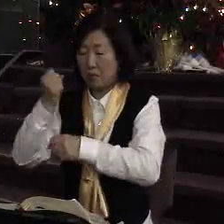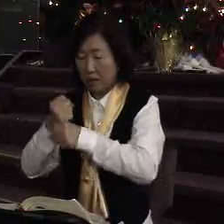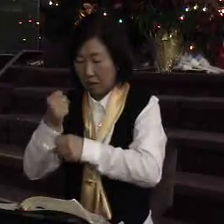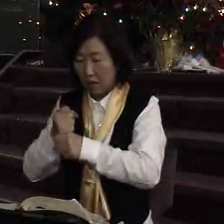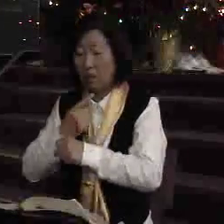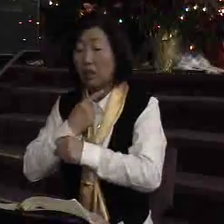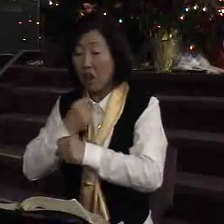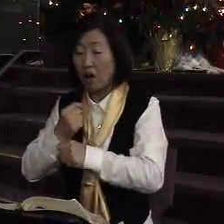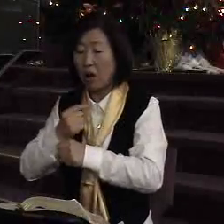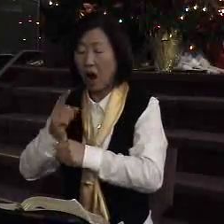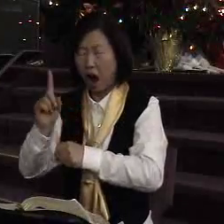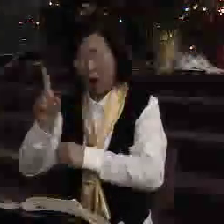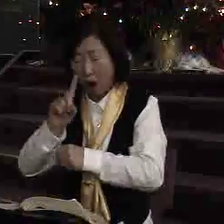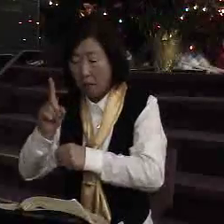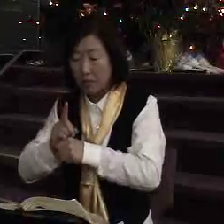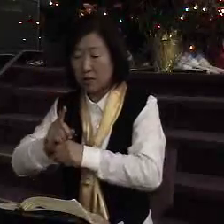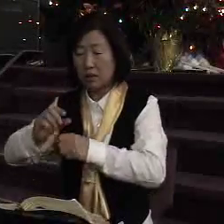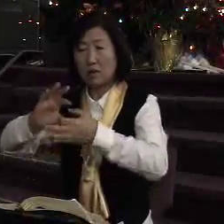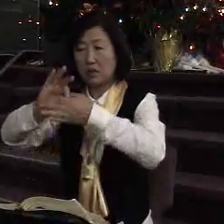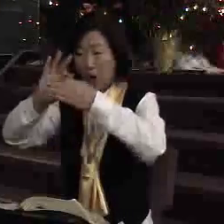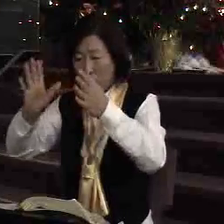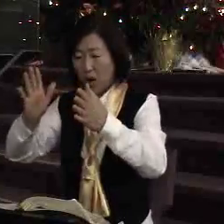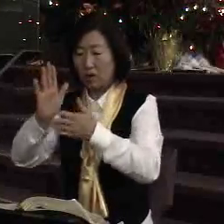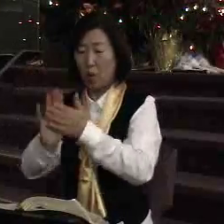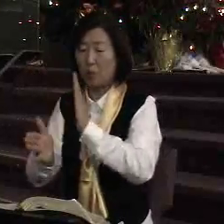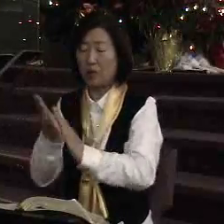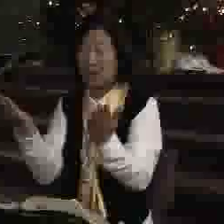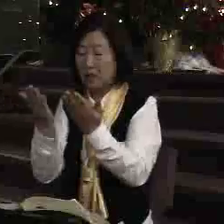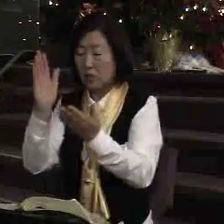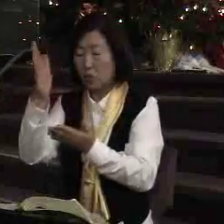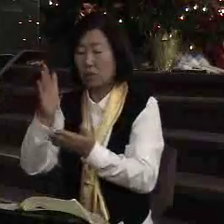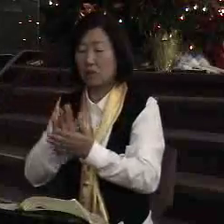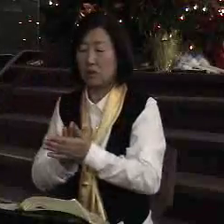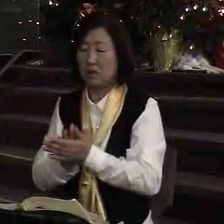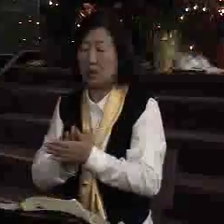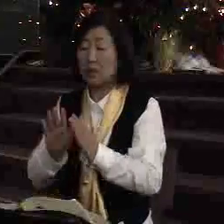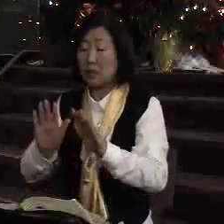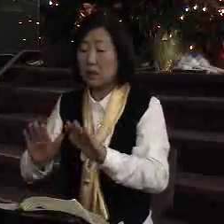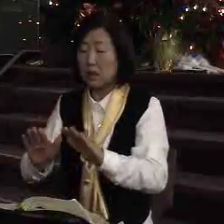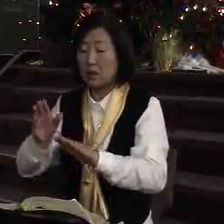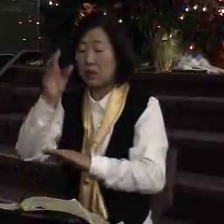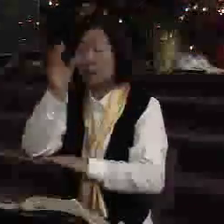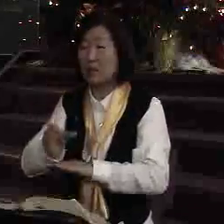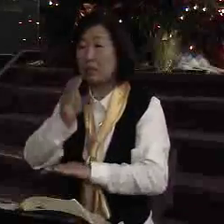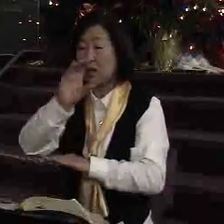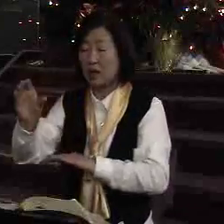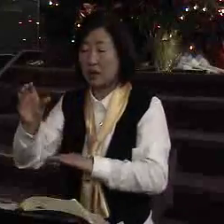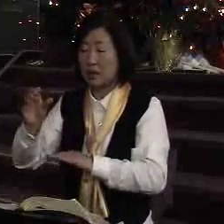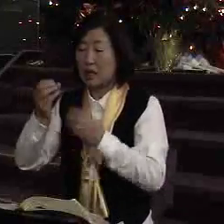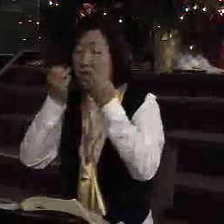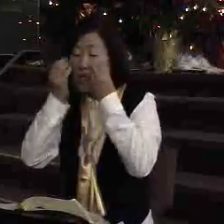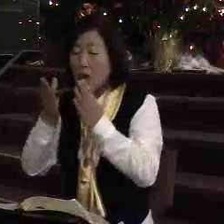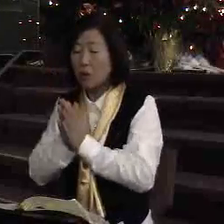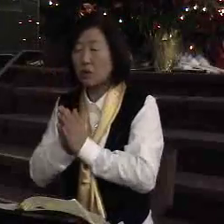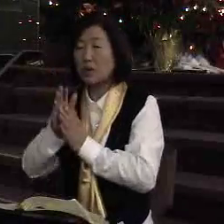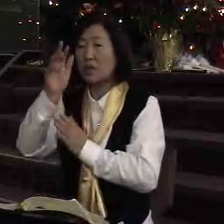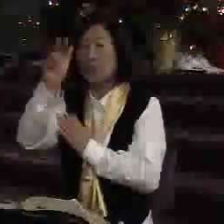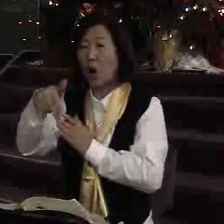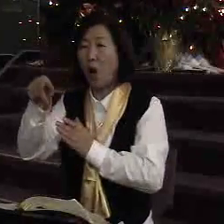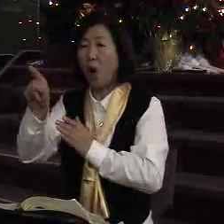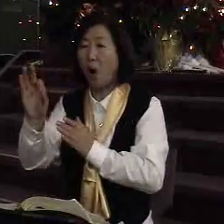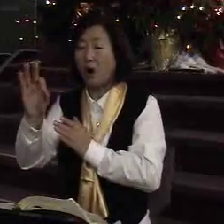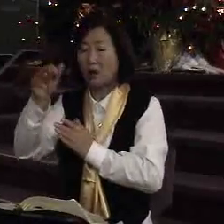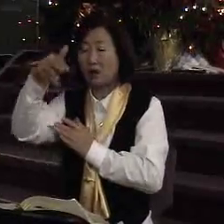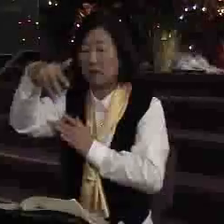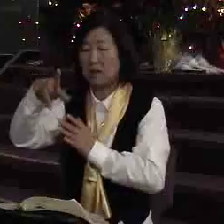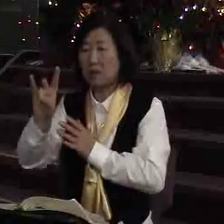만들었던 것이 아무런 상관이 없는 일이 되었고 이제는 십자가에서 새로운 정체, 새로운